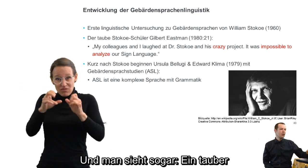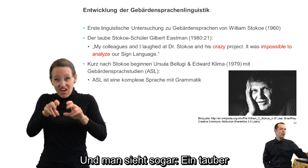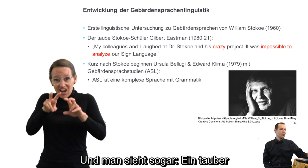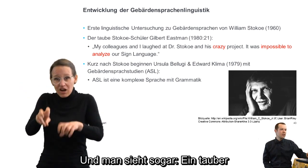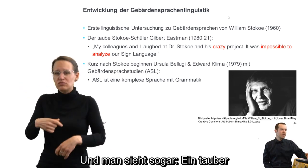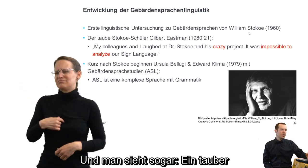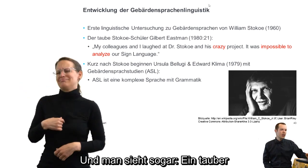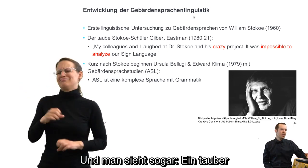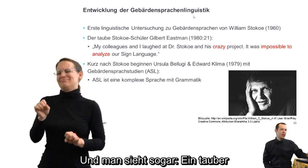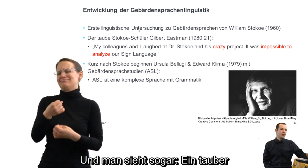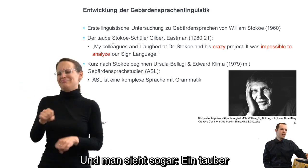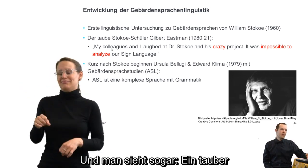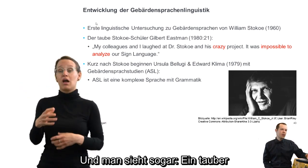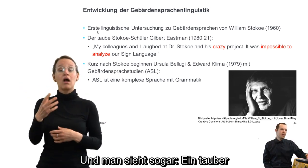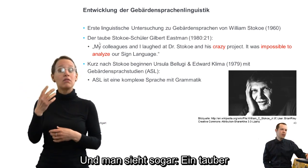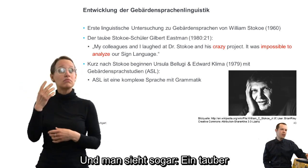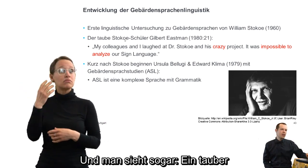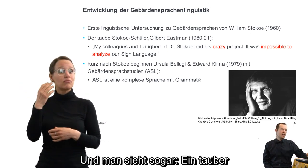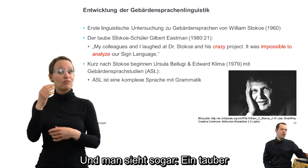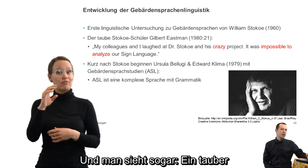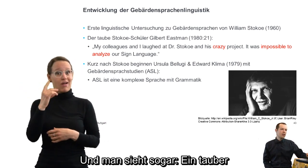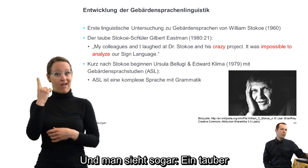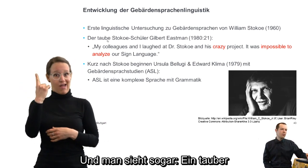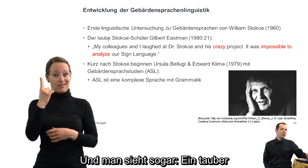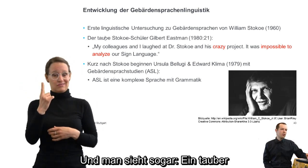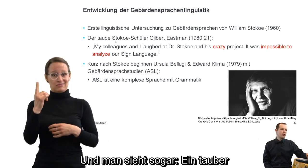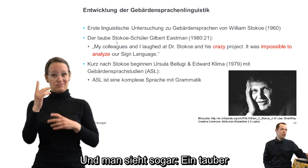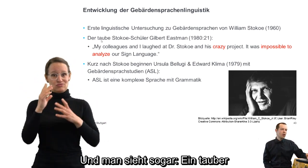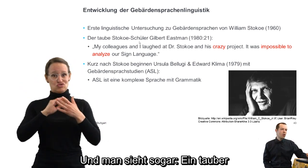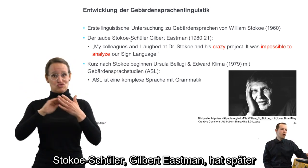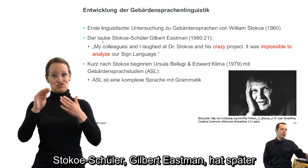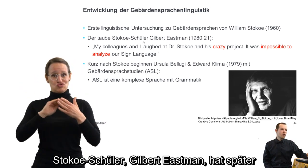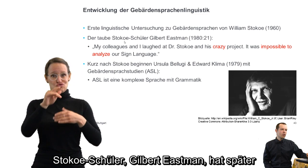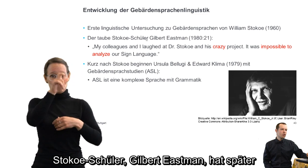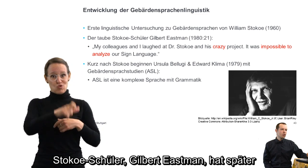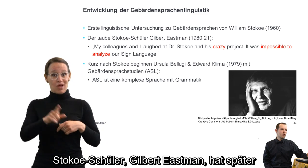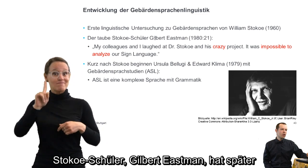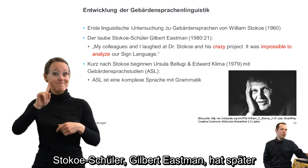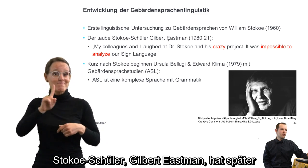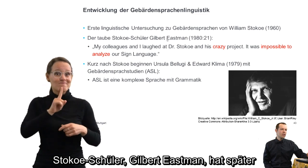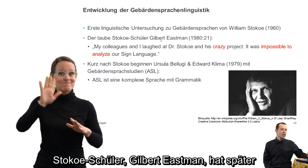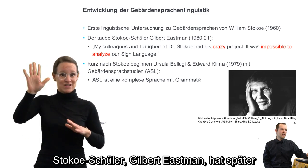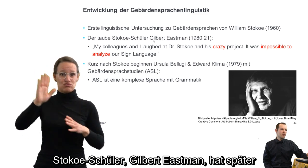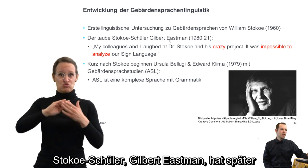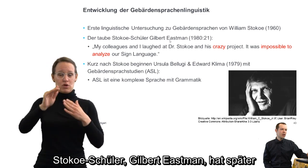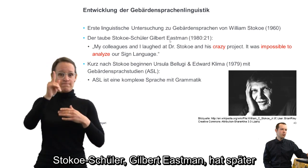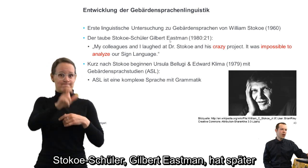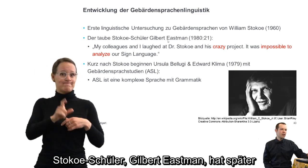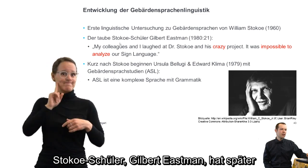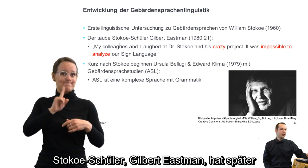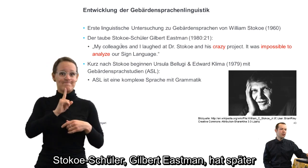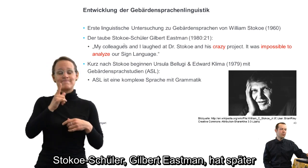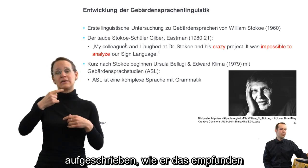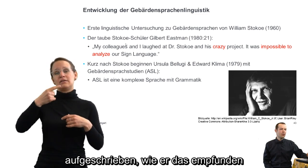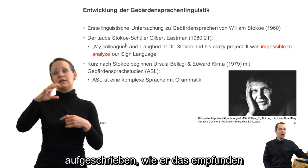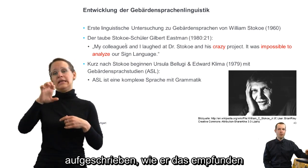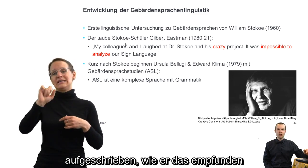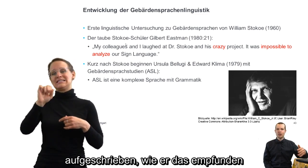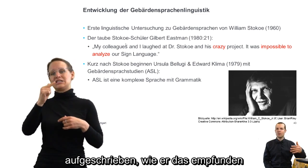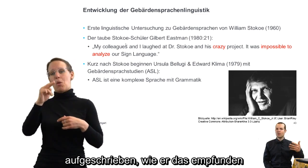kann. Und man sieht sogar, hier ein Tauber-Stokey-Schüler, Gilbert Eastman, hat später